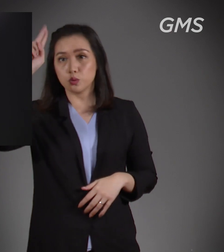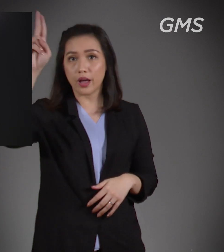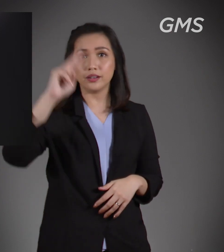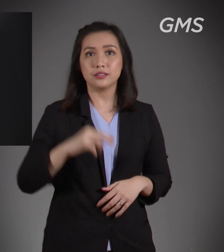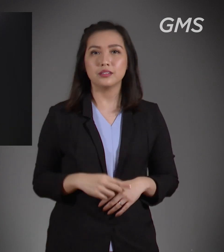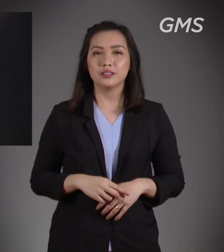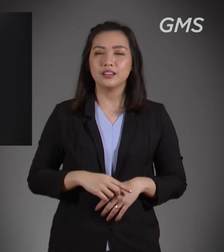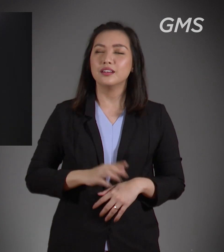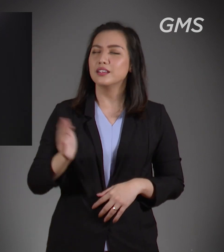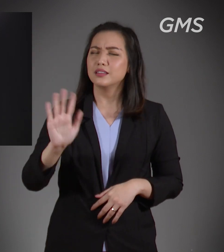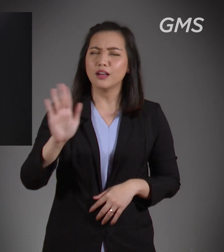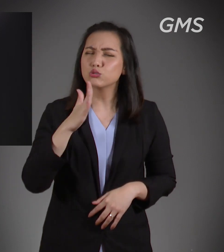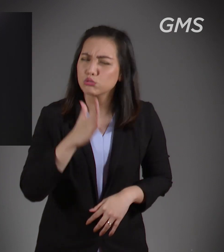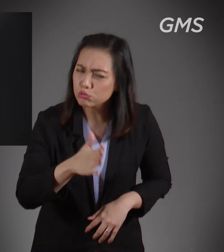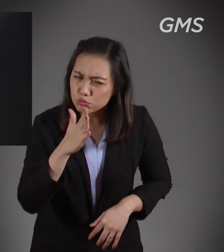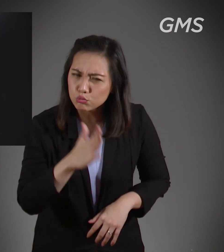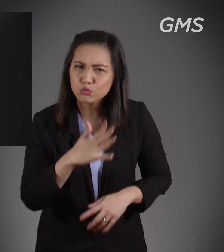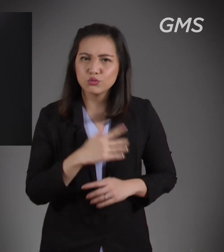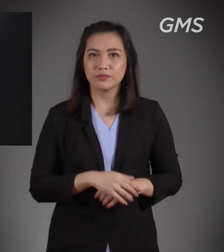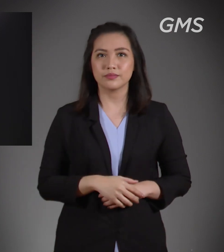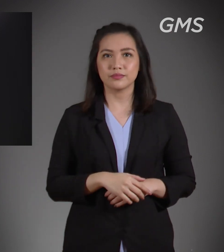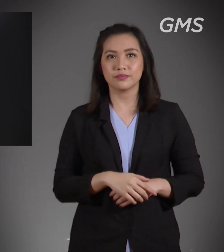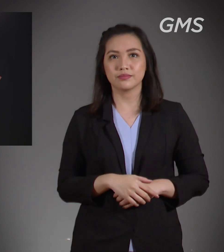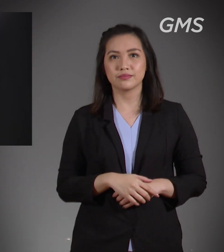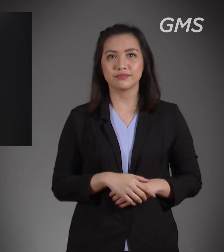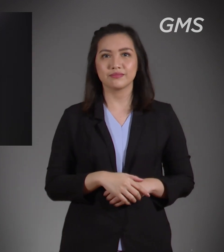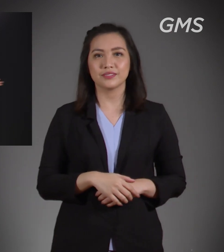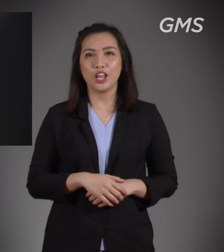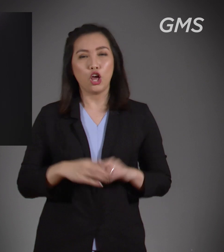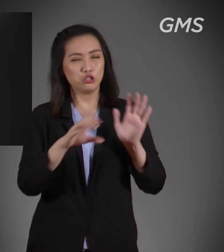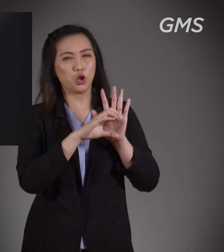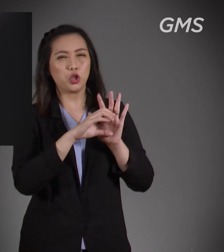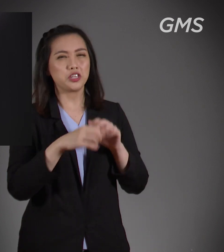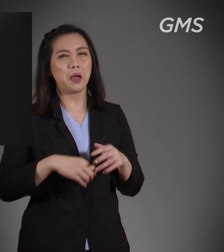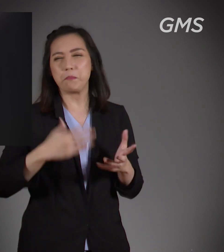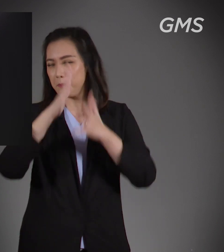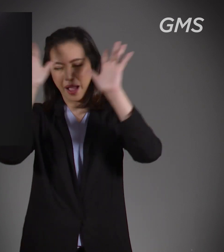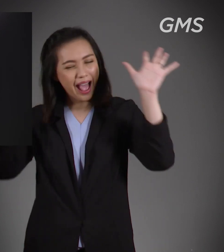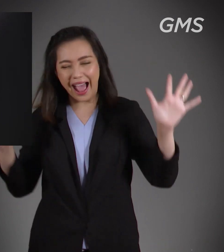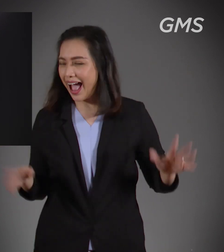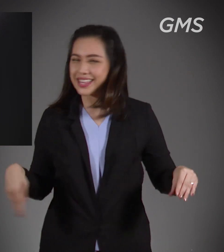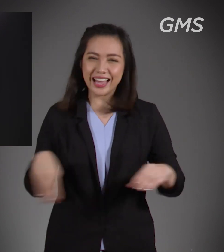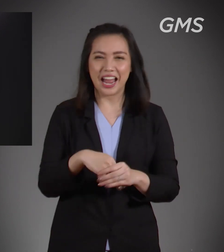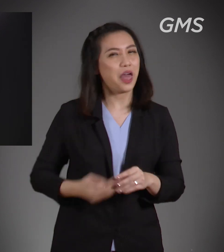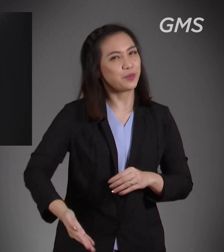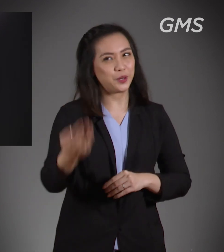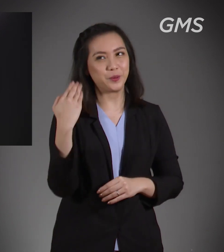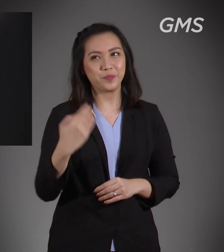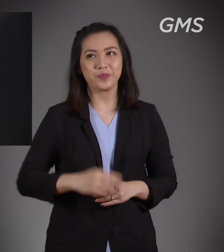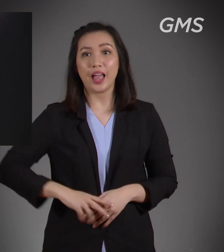Dia gak pernah sungguh-sungguh. Saya kasih contoh hanya 1. Anda lebih tahu contohnya apa saja di hidupmu. Yang